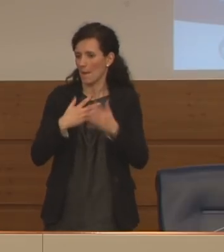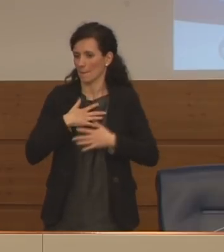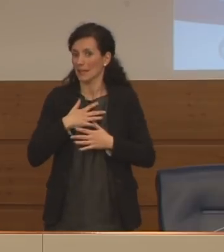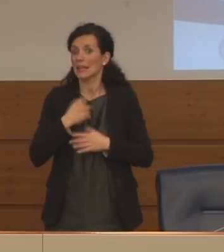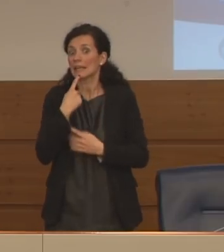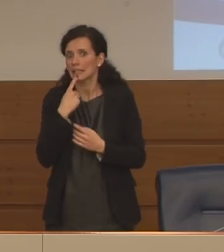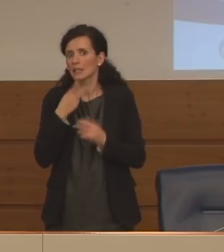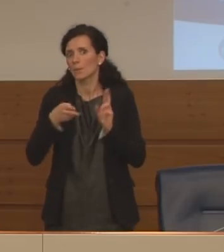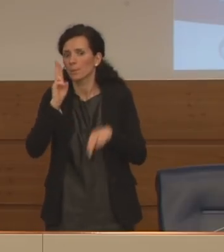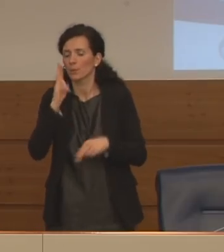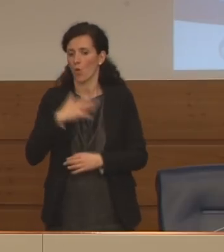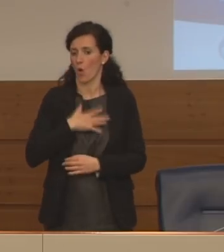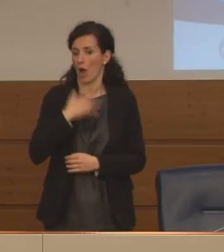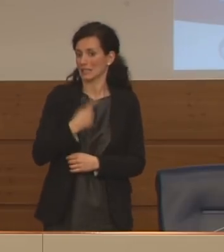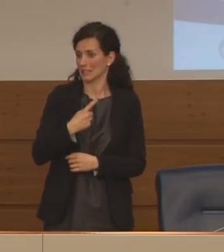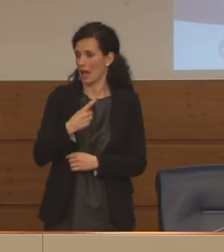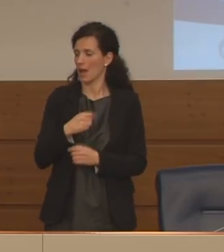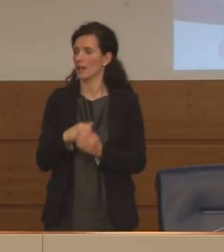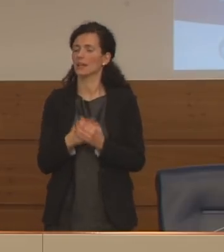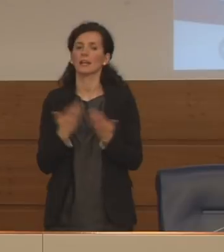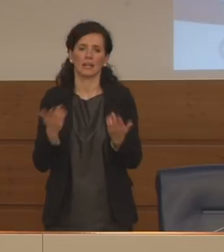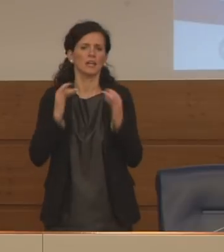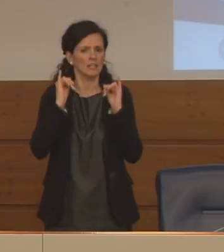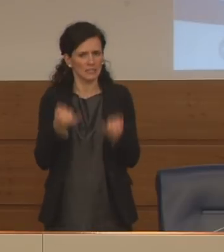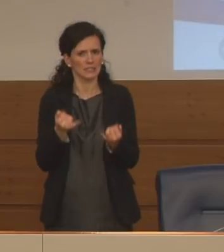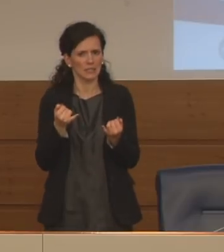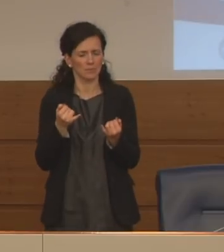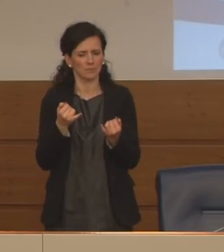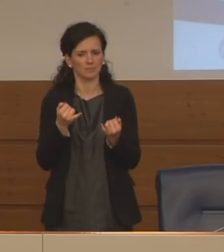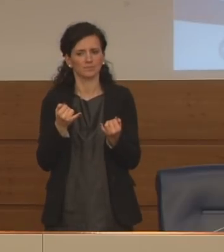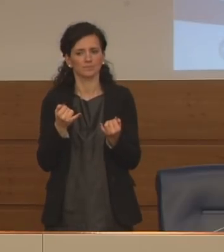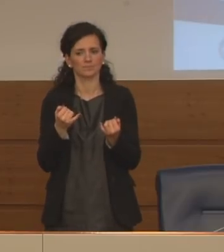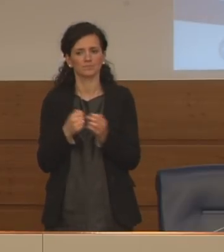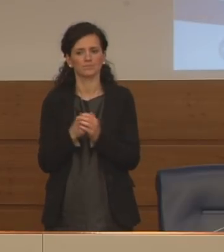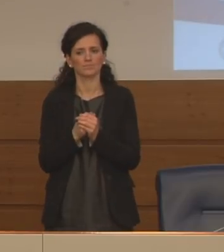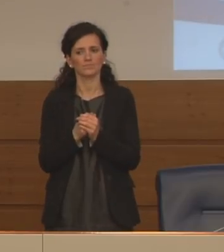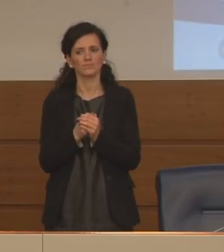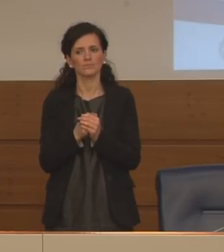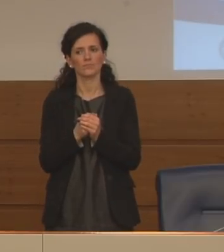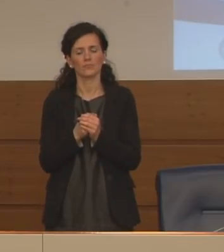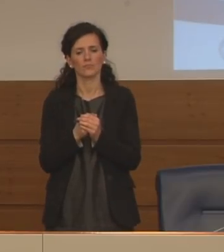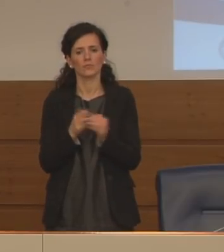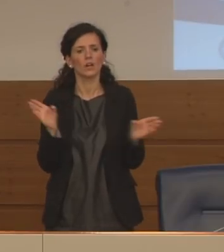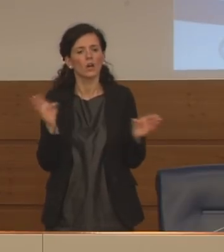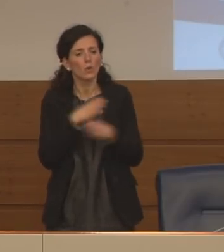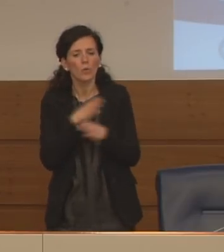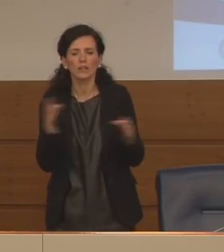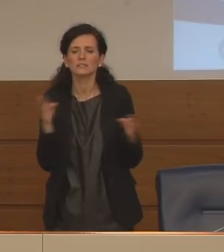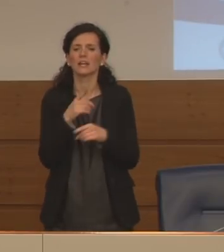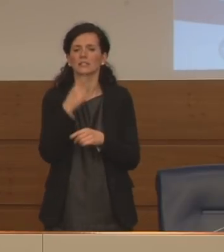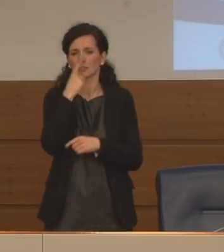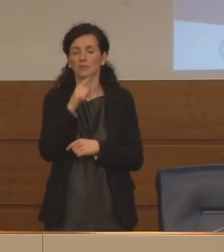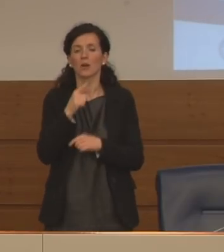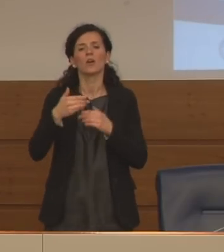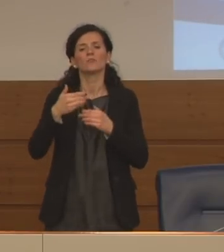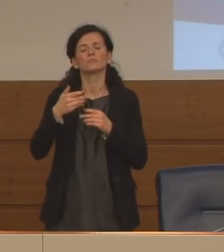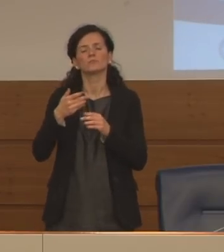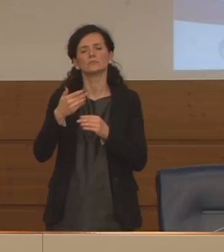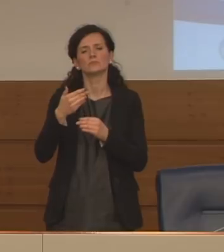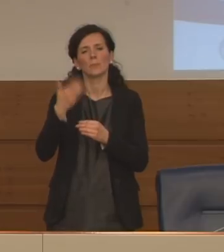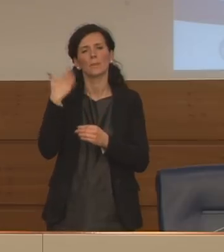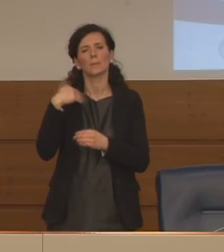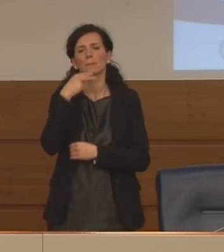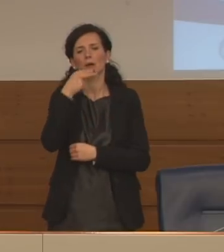anziane certamente sì tutto quello che è quella che un tempo si chiamava telemedicina